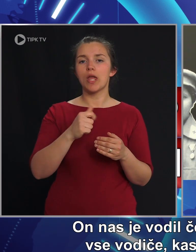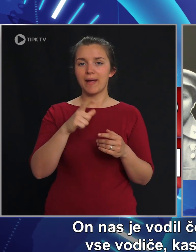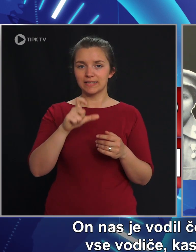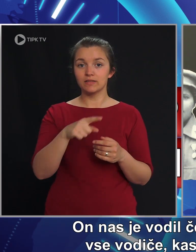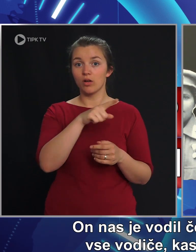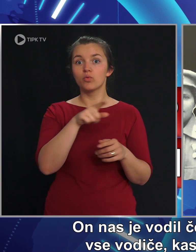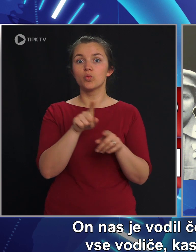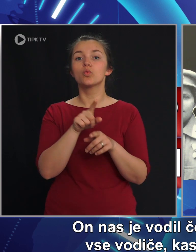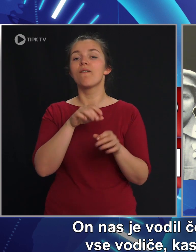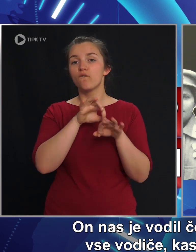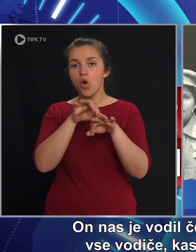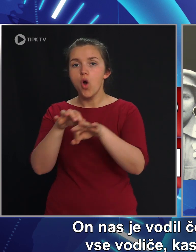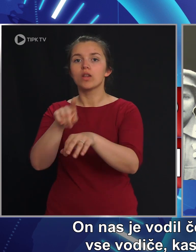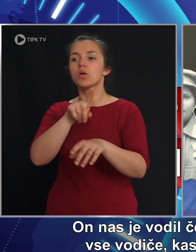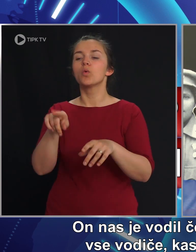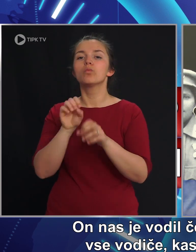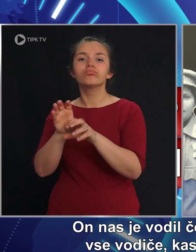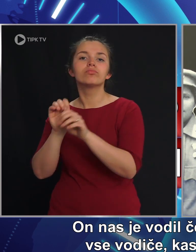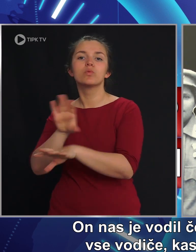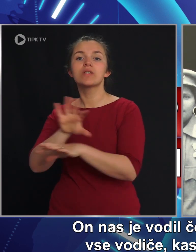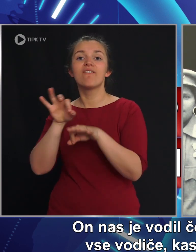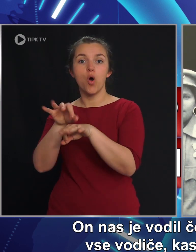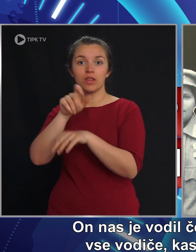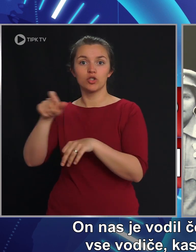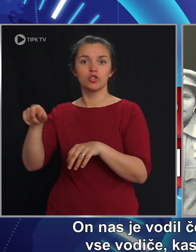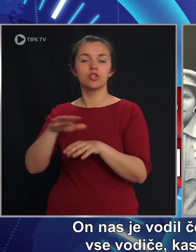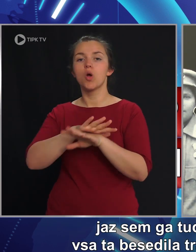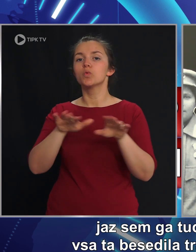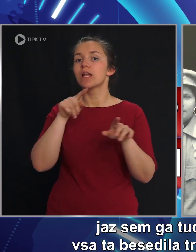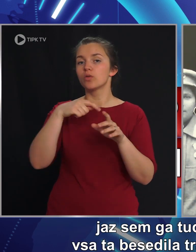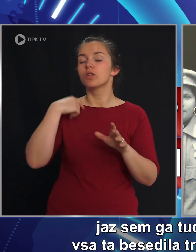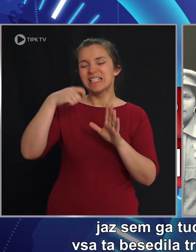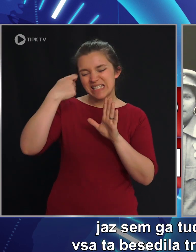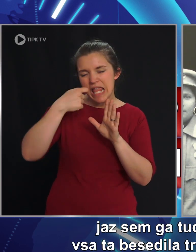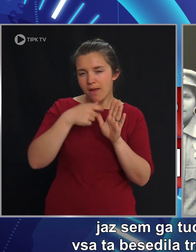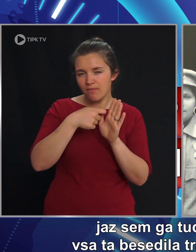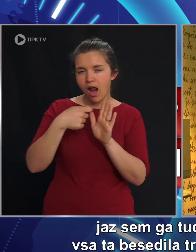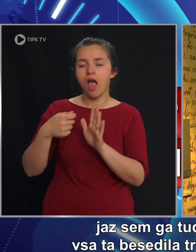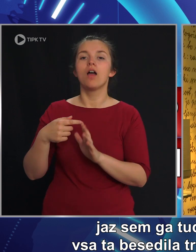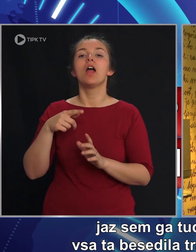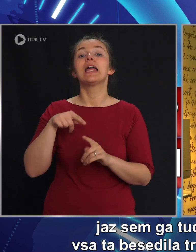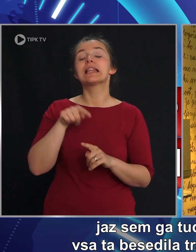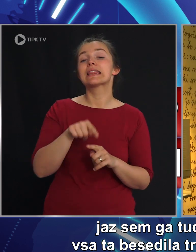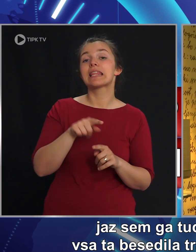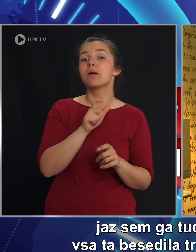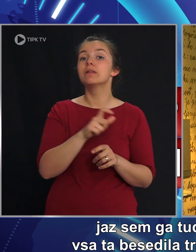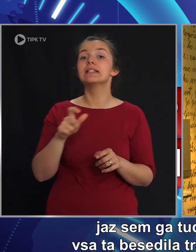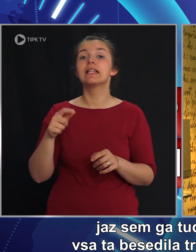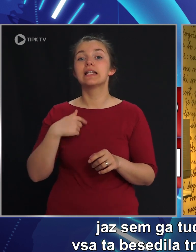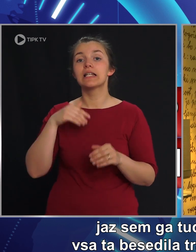razstavo, nas tudi uvajal vse vodiče. Kasneje smo pa vse ta besedila, jaz sem ga tudi snemala in kasneje sem vsa ta besedila